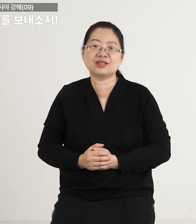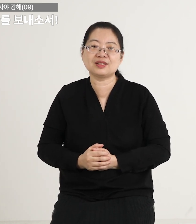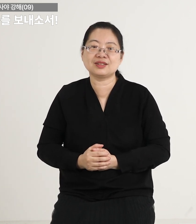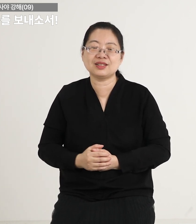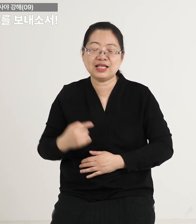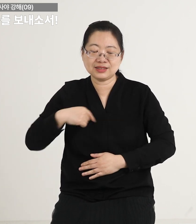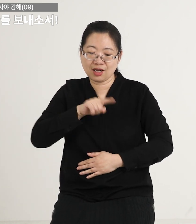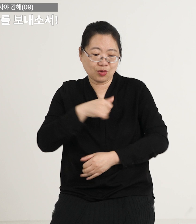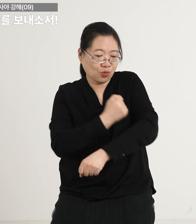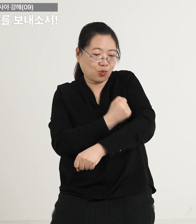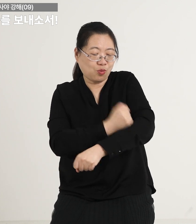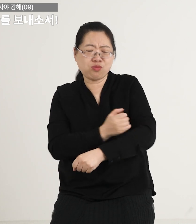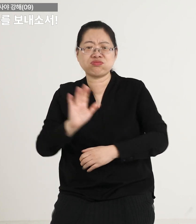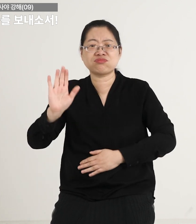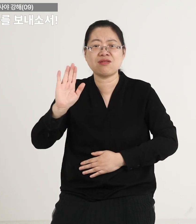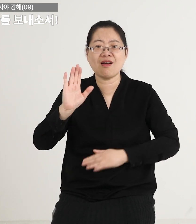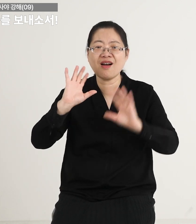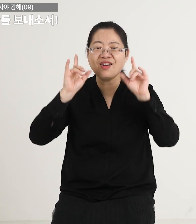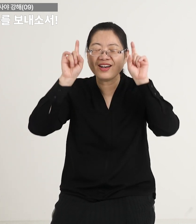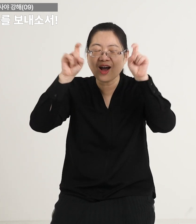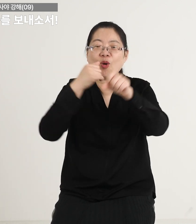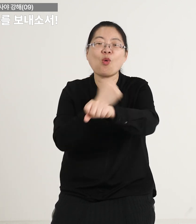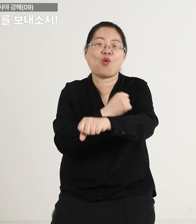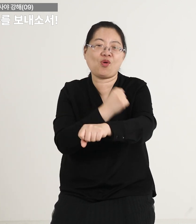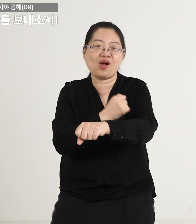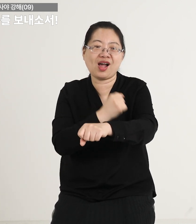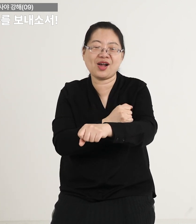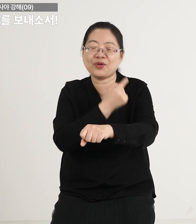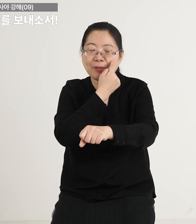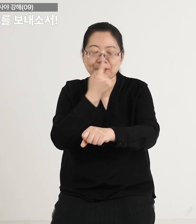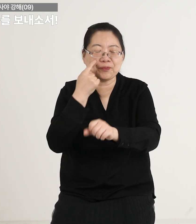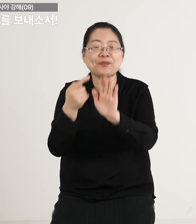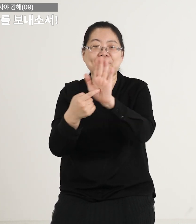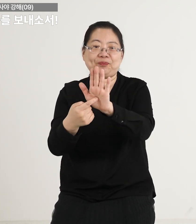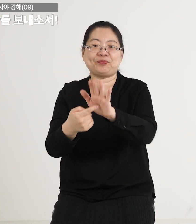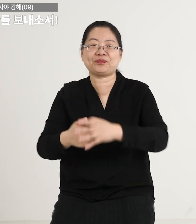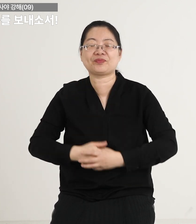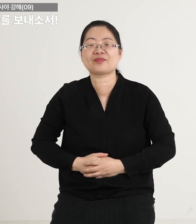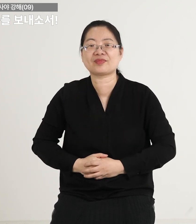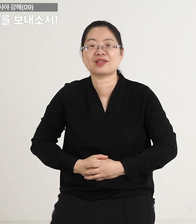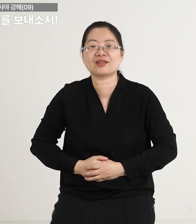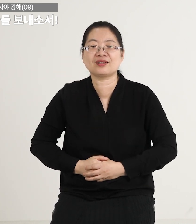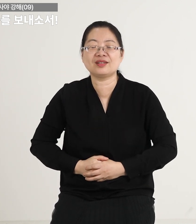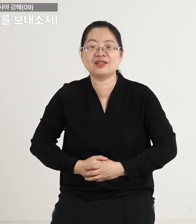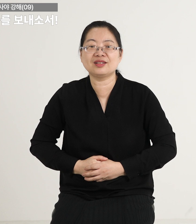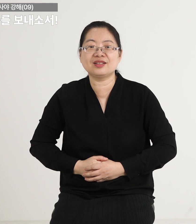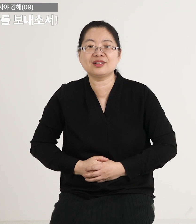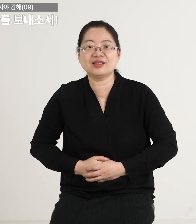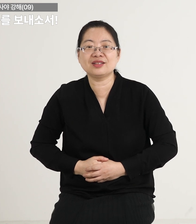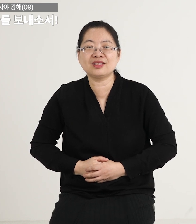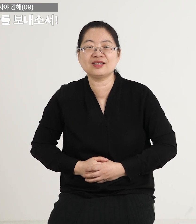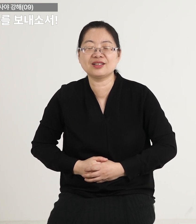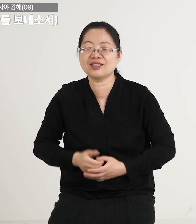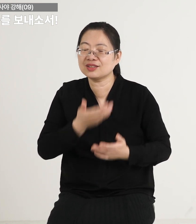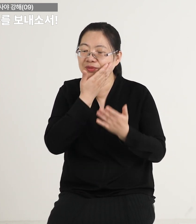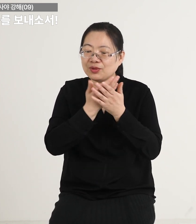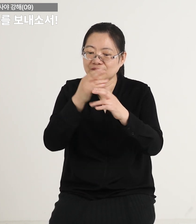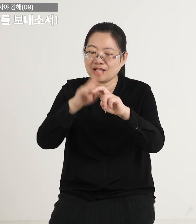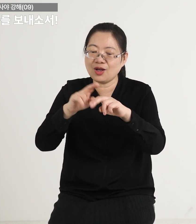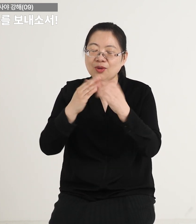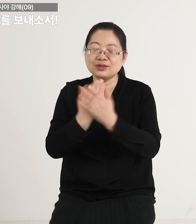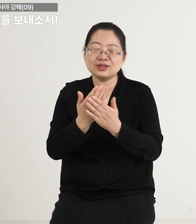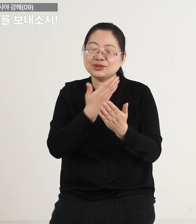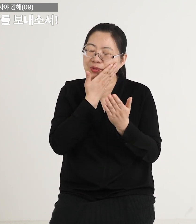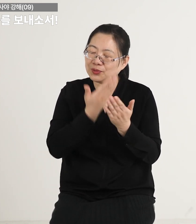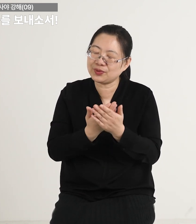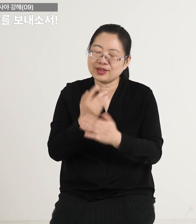자기들의 공로가 아니었고 어린 양의 공로였구나 하고 그 보좌로 모든 존귀와